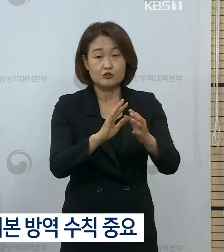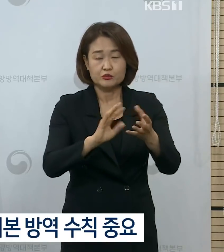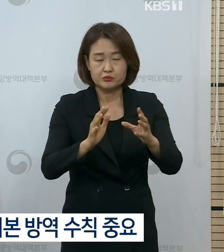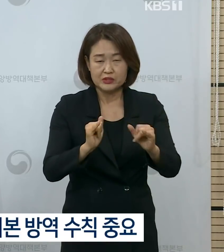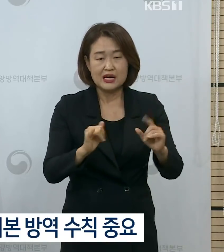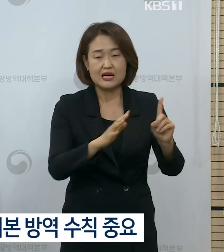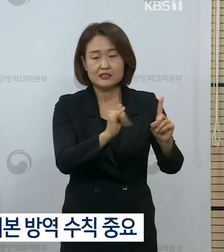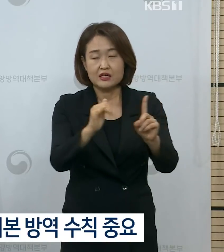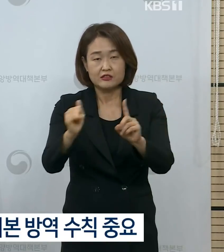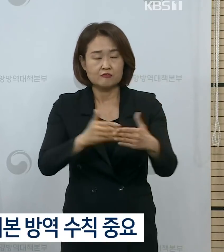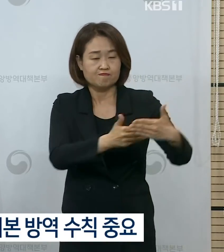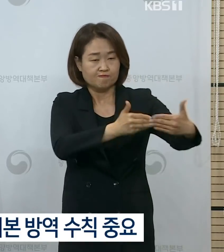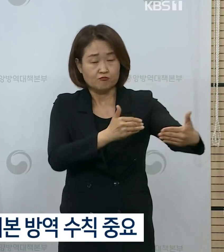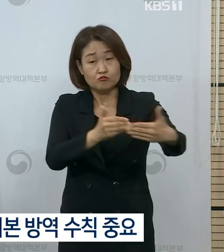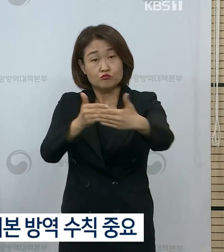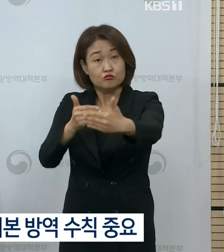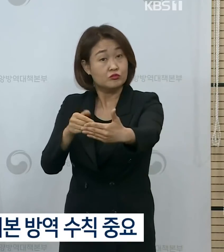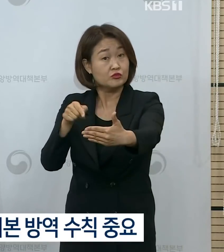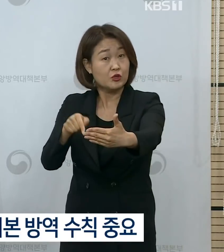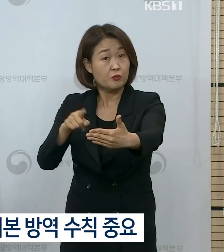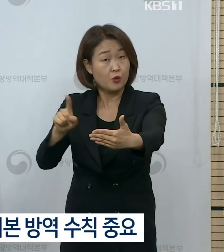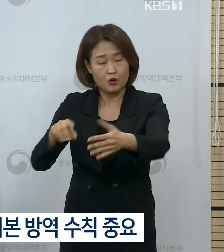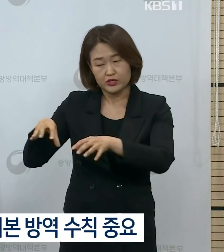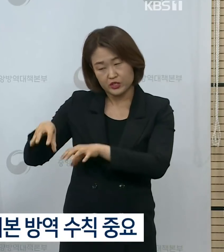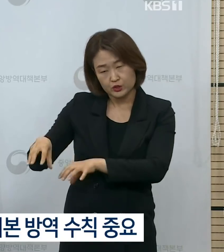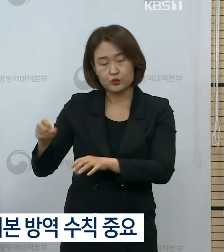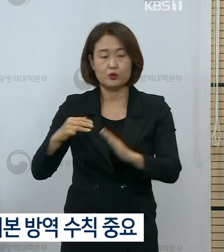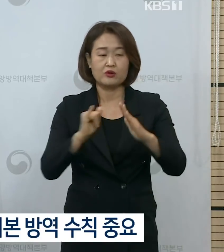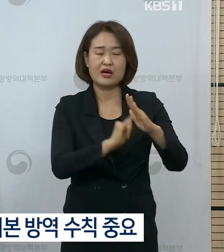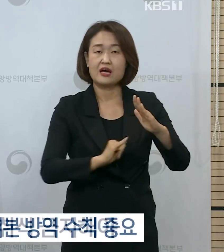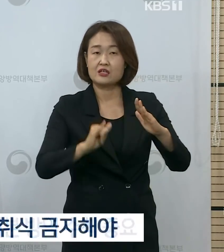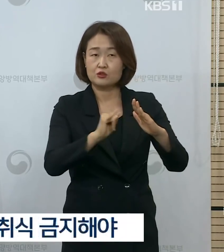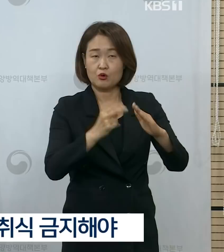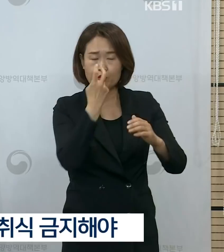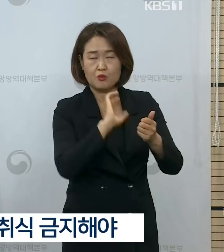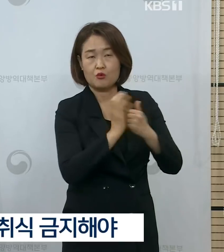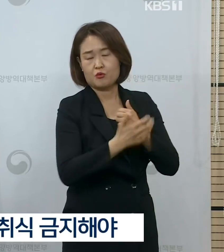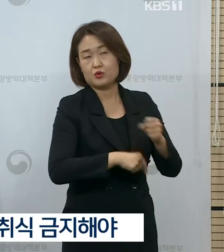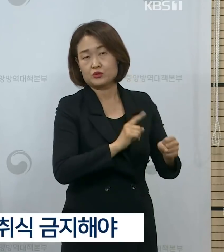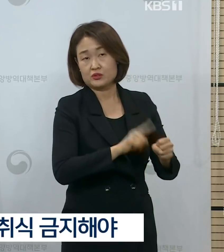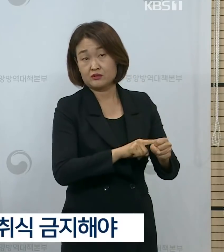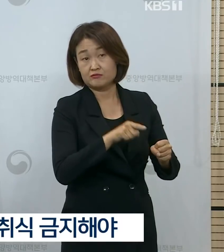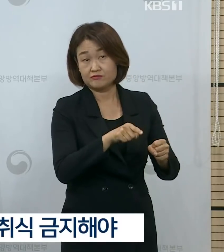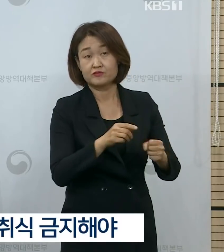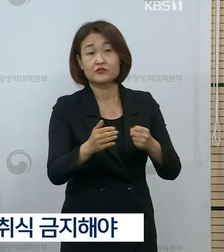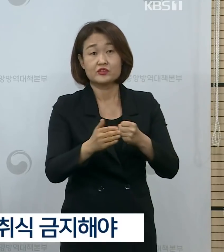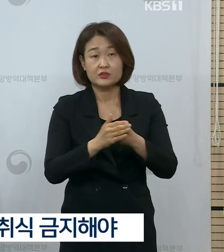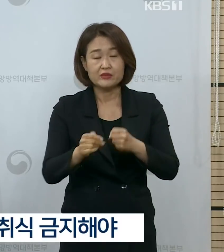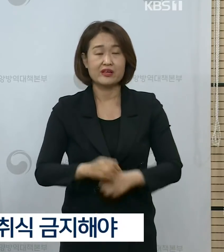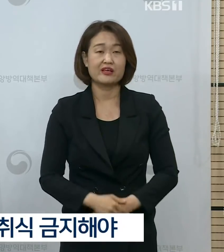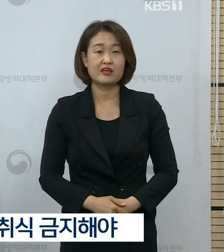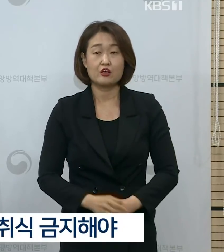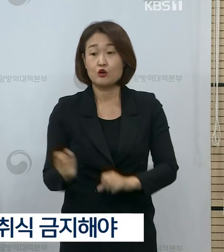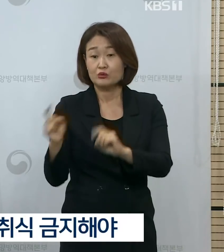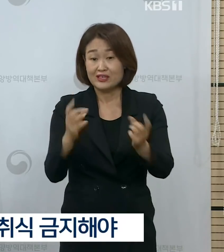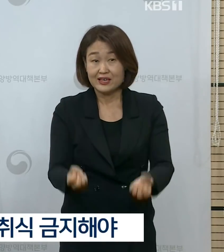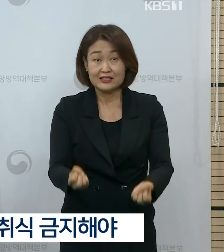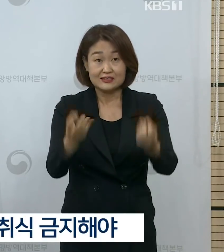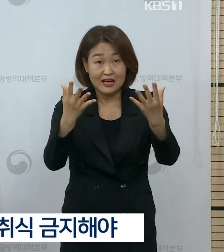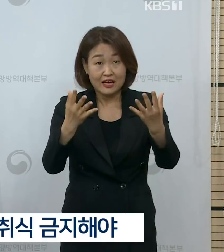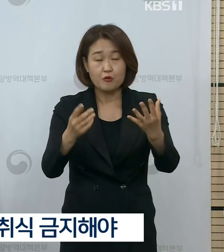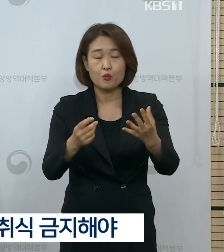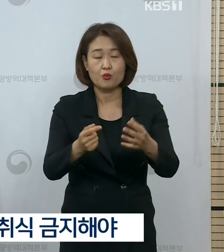거리두기 실천이 가족과 이웃의 안전을 지키는 일이라는 것을 염두에 두고 가급적이면 비대면으로 부활절의